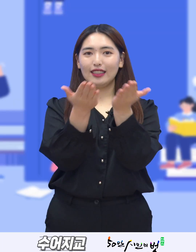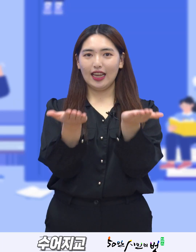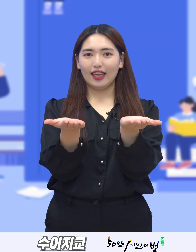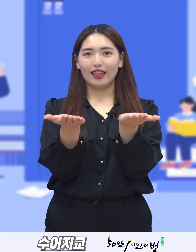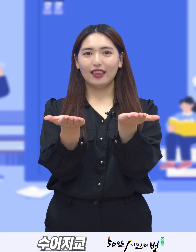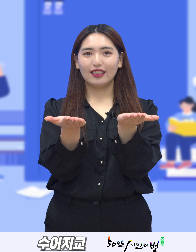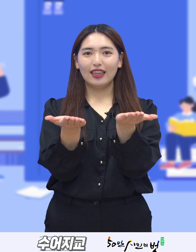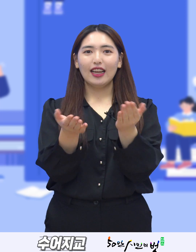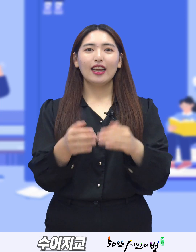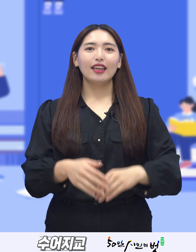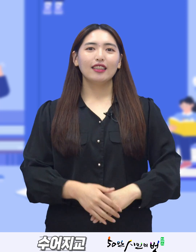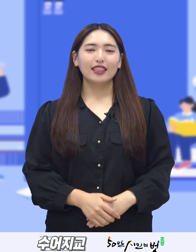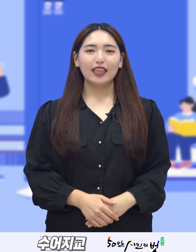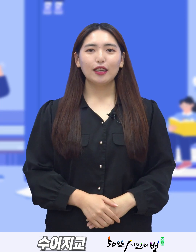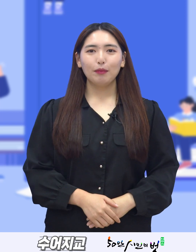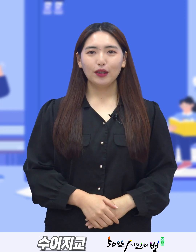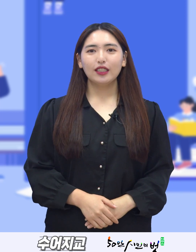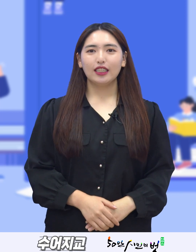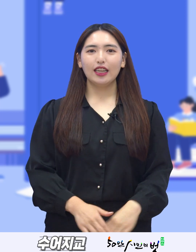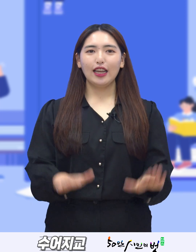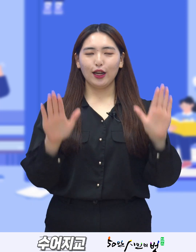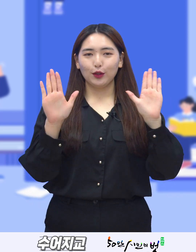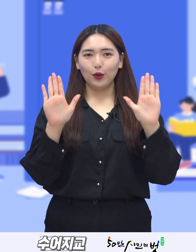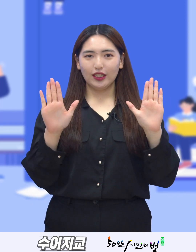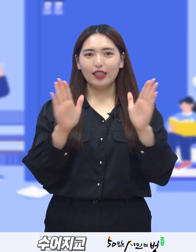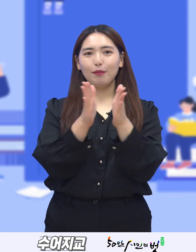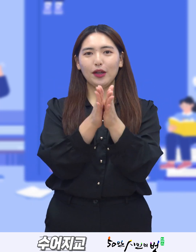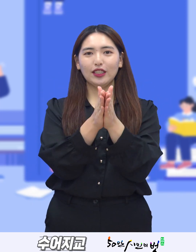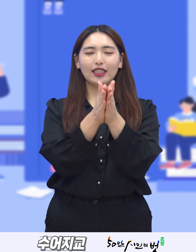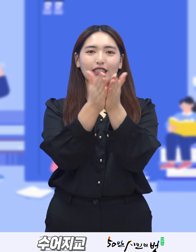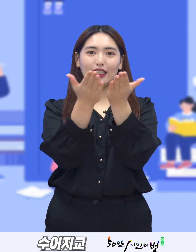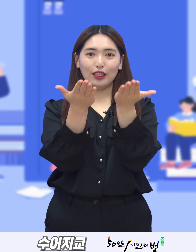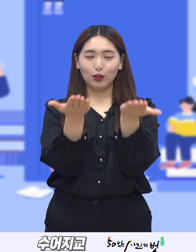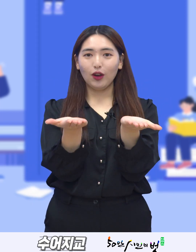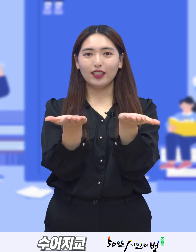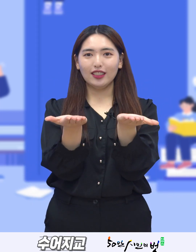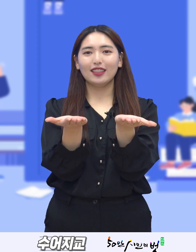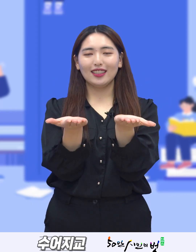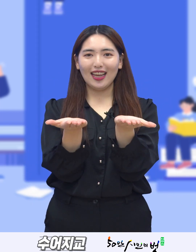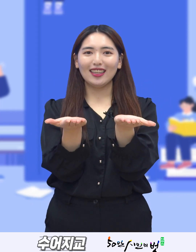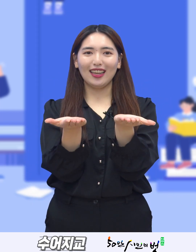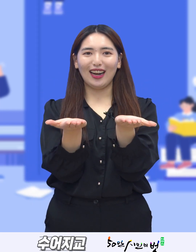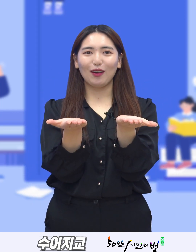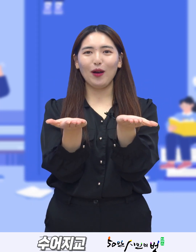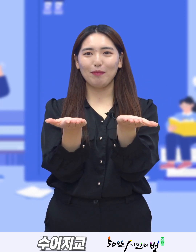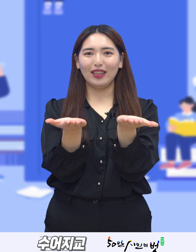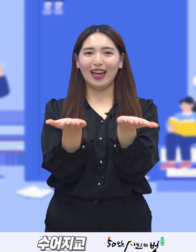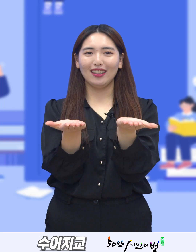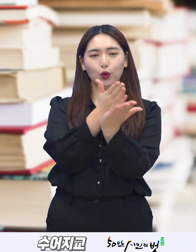책. 책을 펴듯이 양손을 펼치는 이 수어는 책이라고 합니다.